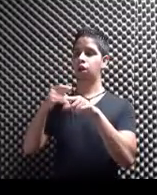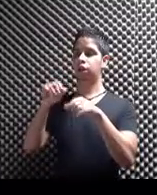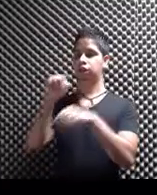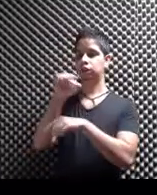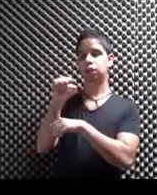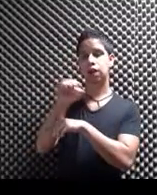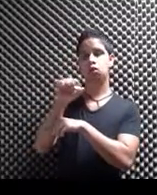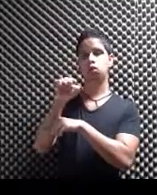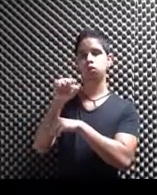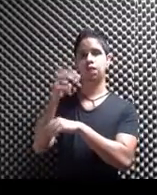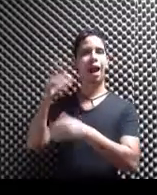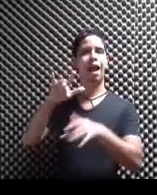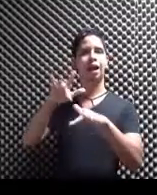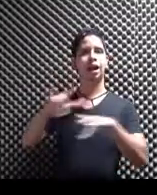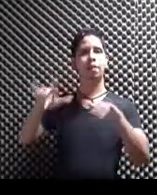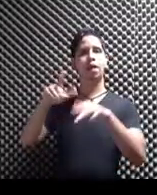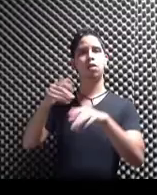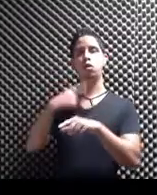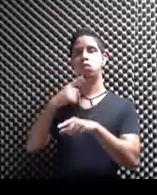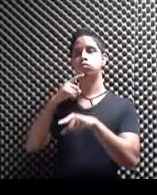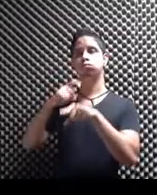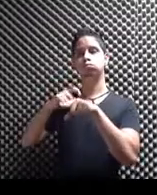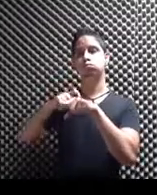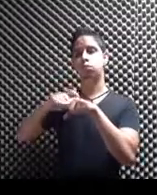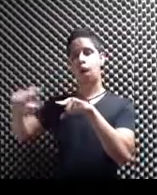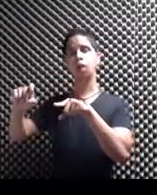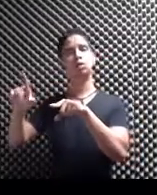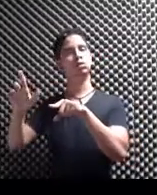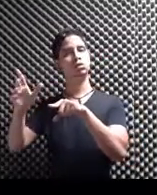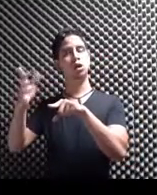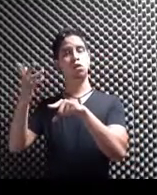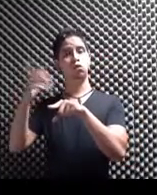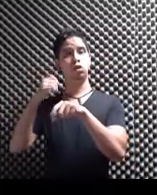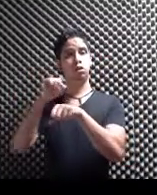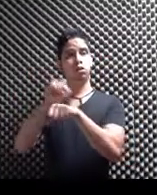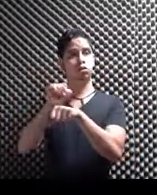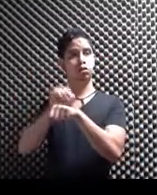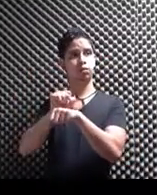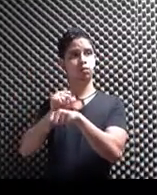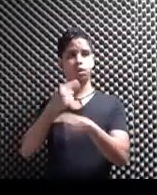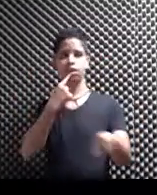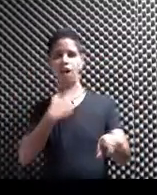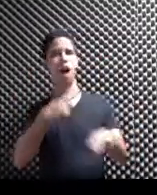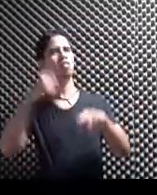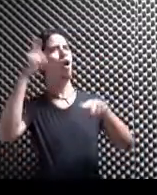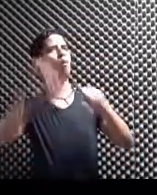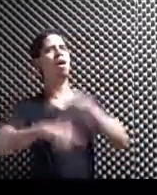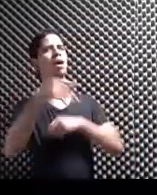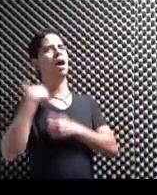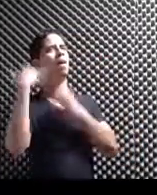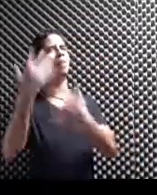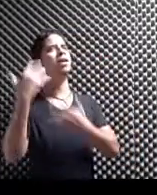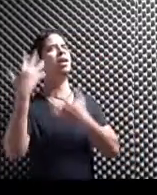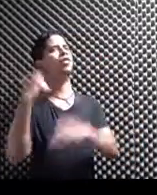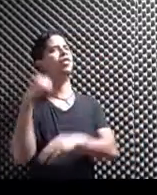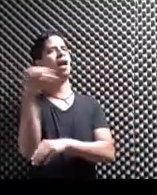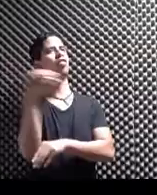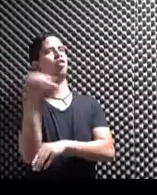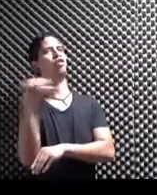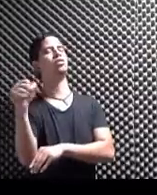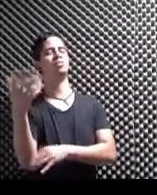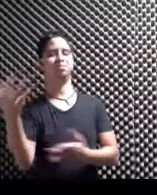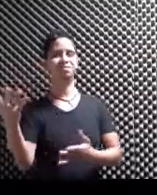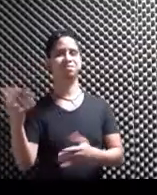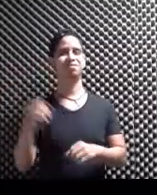con el trato Eso me gusta más todavía que el mensaje sea personalizado Mira que culo ¡Que no puedo! ¡Que espera! ¡Estoy